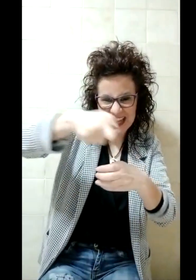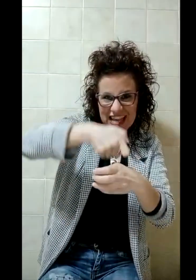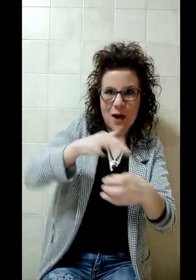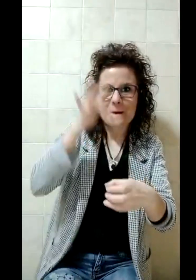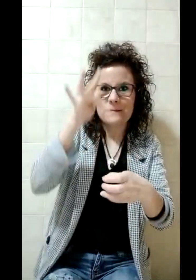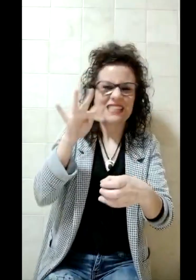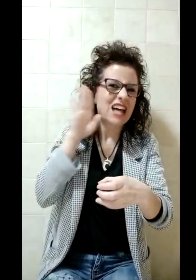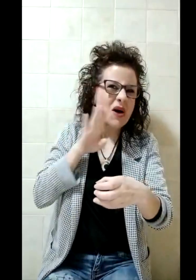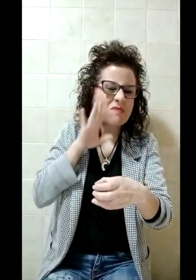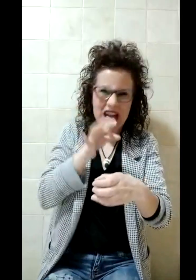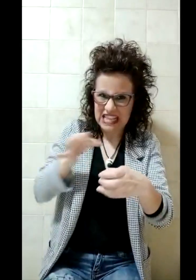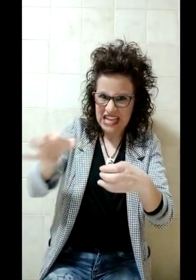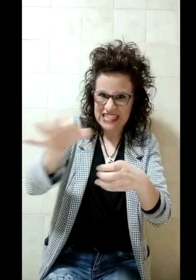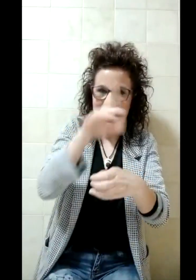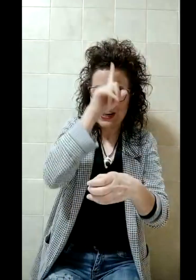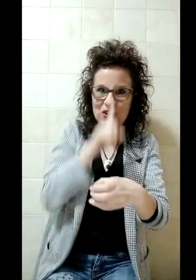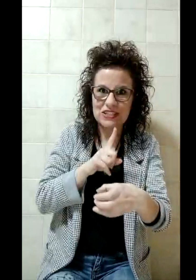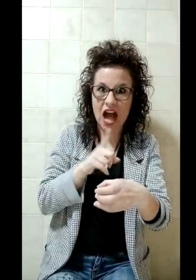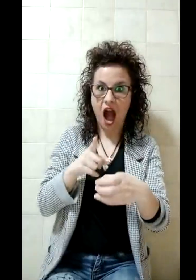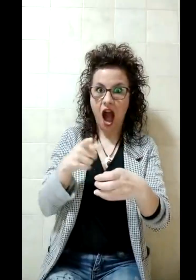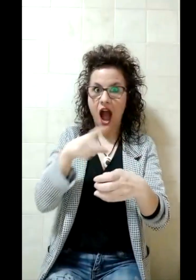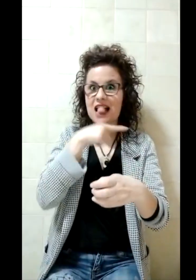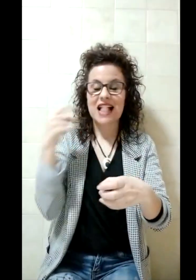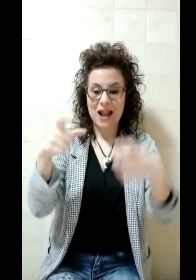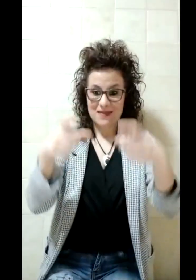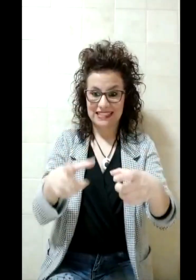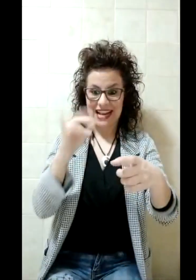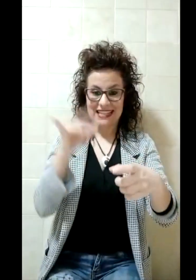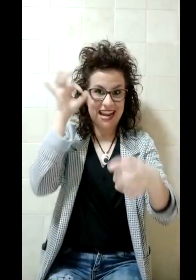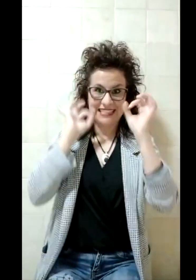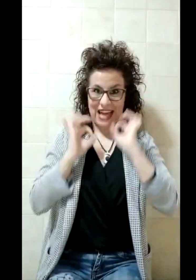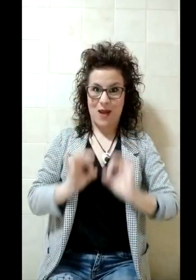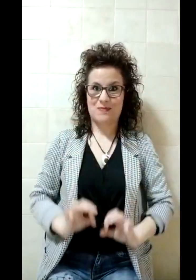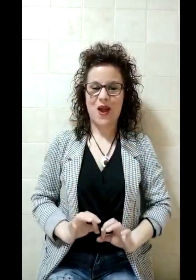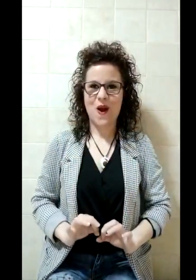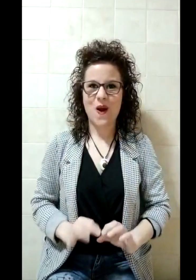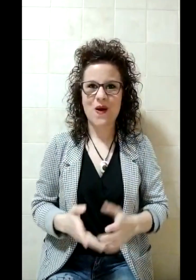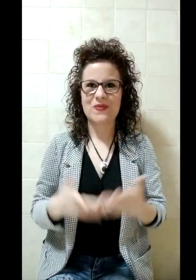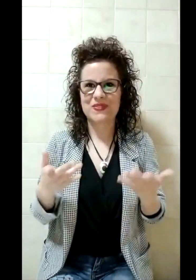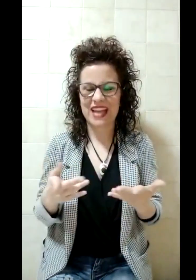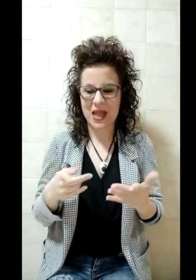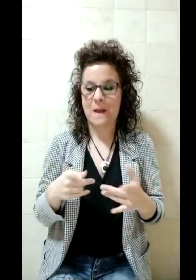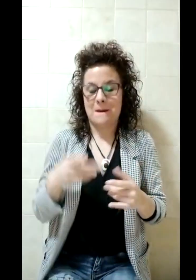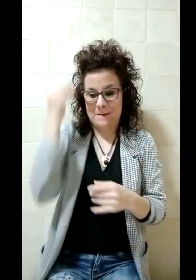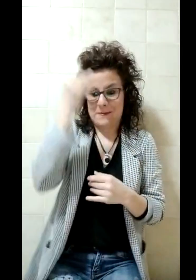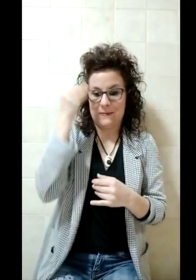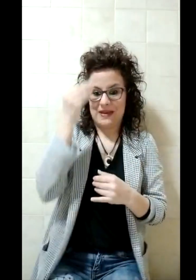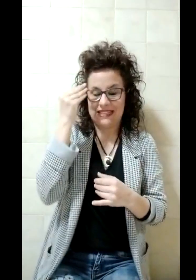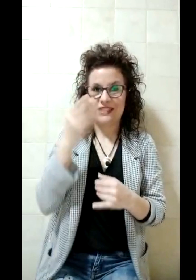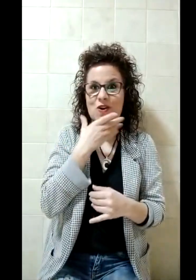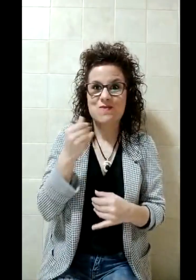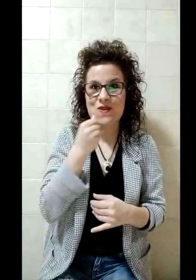y todo el salpicado con muchas manchas rosadas. «¡El pastel tiene sarampión!», gritó